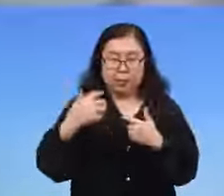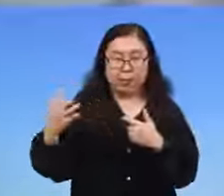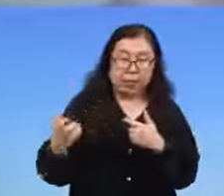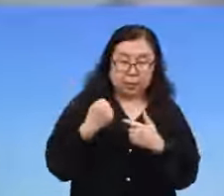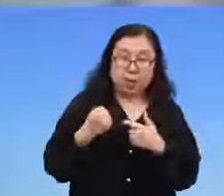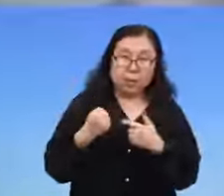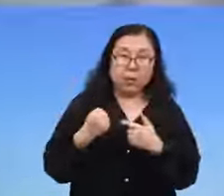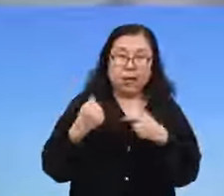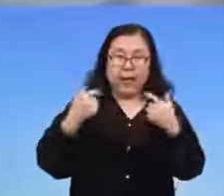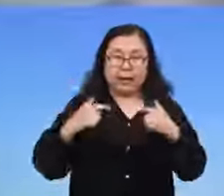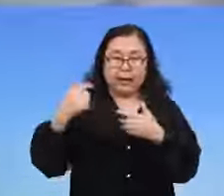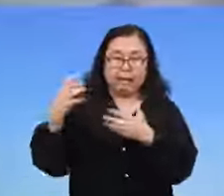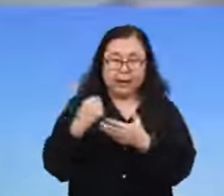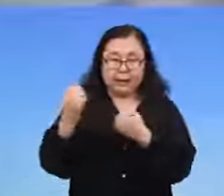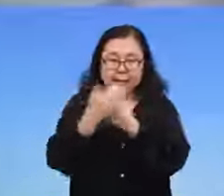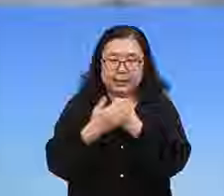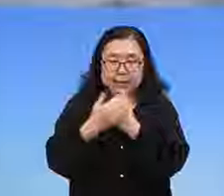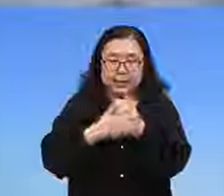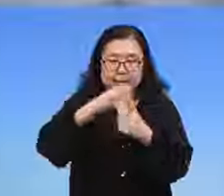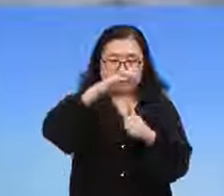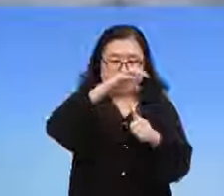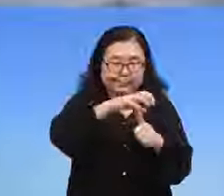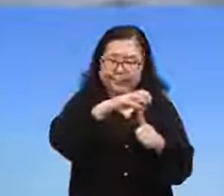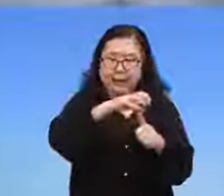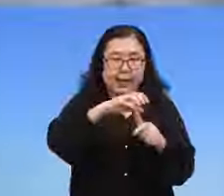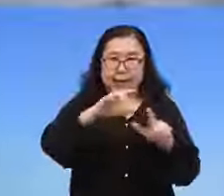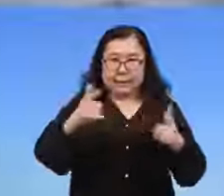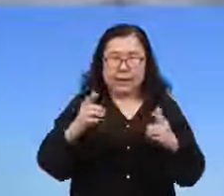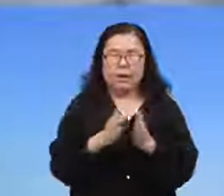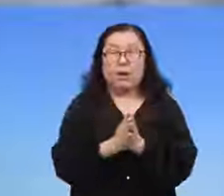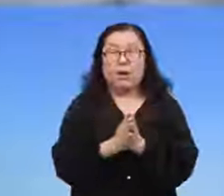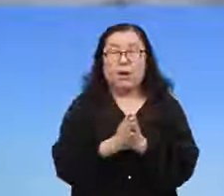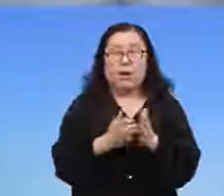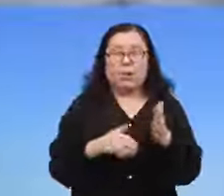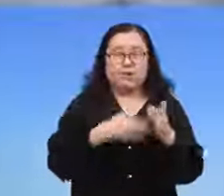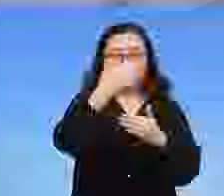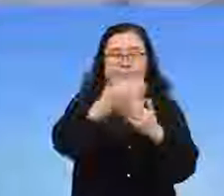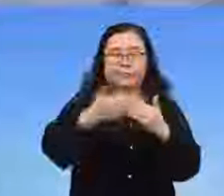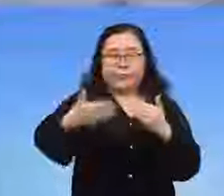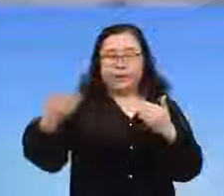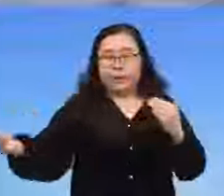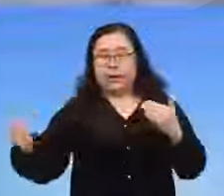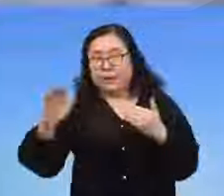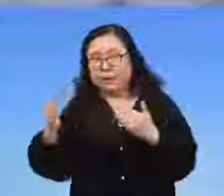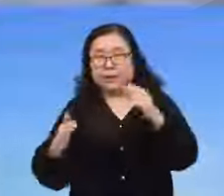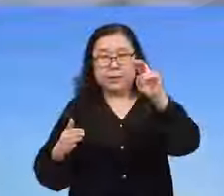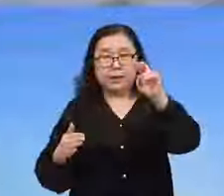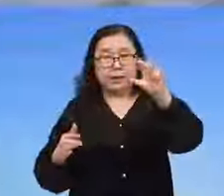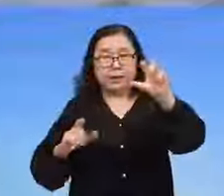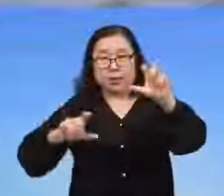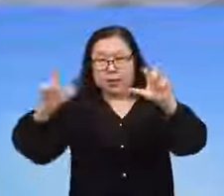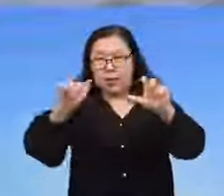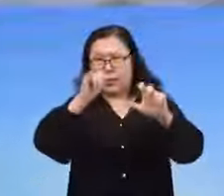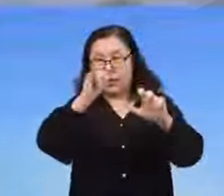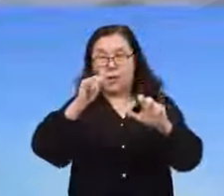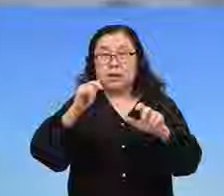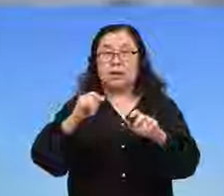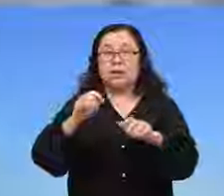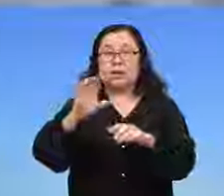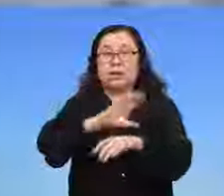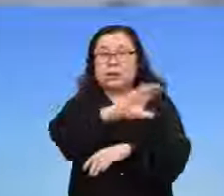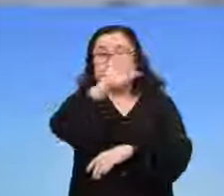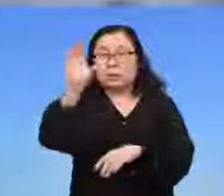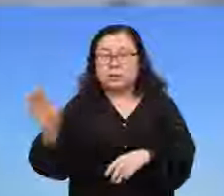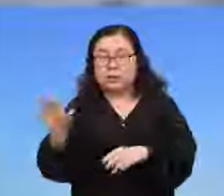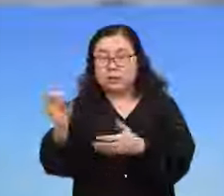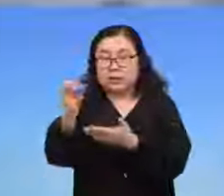기쁨을 누리고 나면 항상 받은 은혜는 가두어 두는 게 아니다, 흘려보내야 된다. 그래서 이번에 25일 날 있는 성탄절